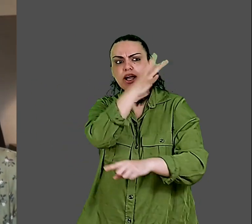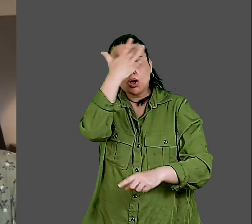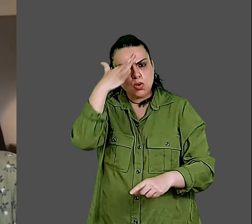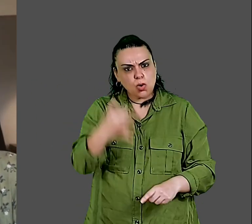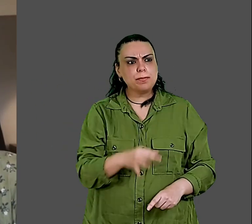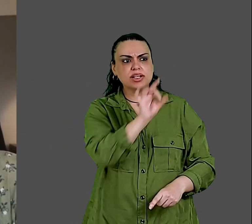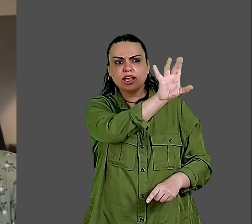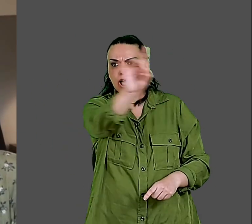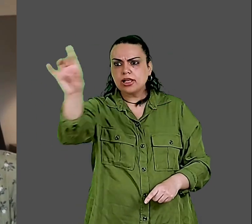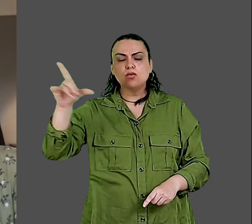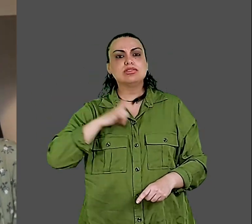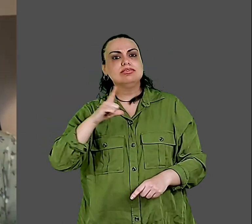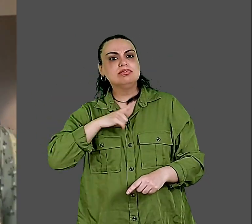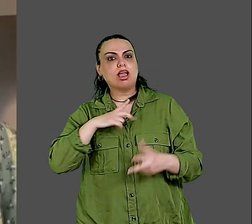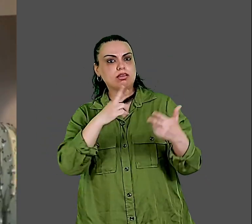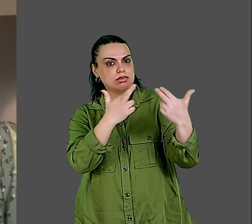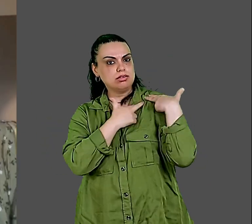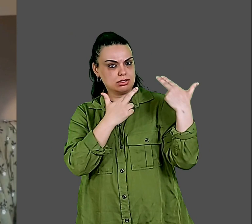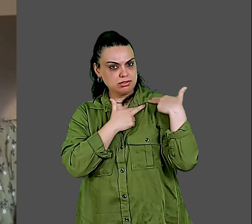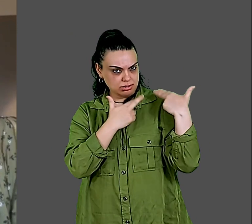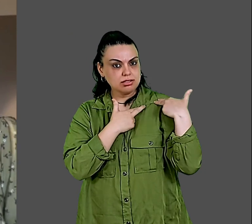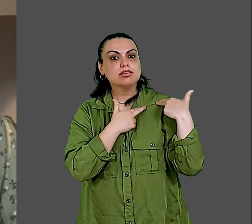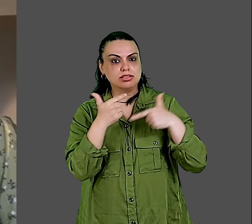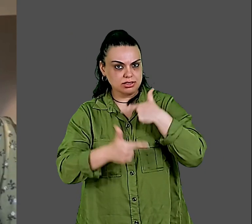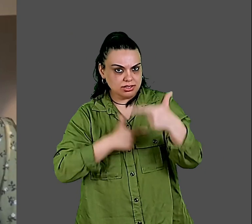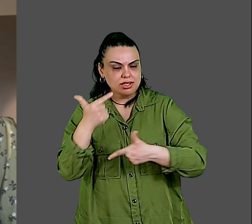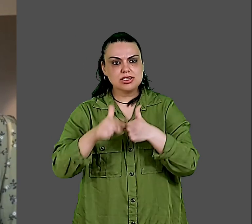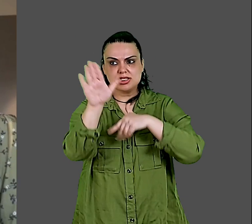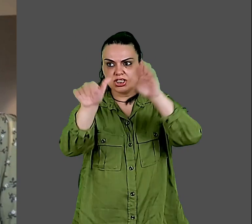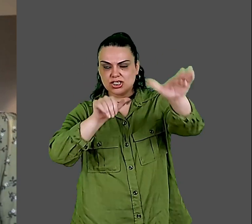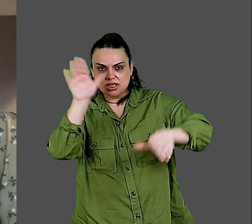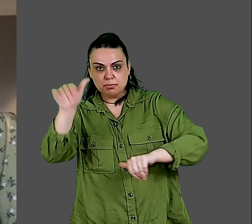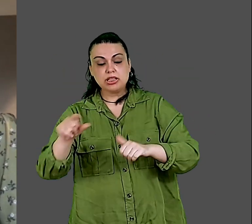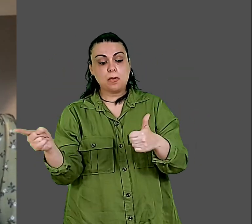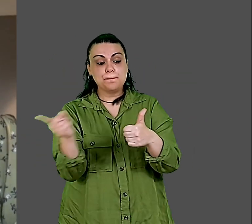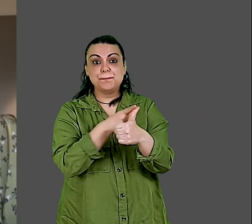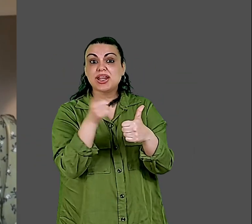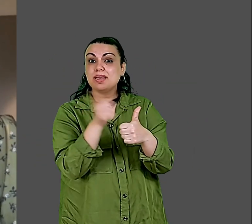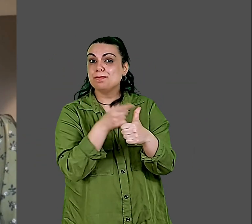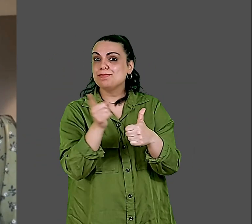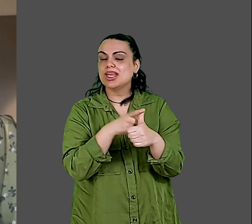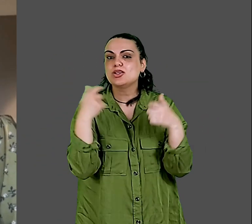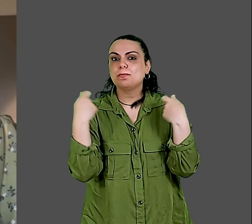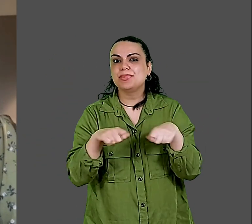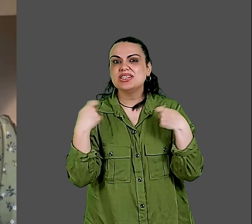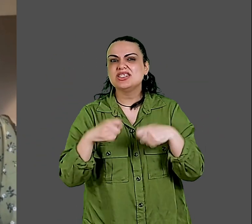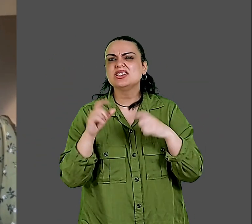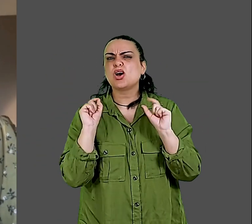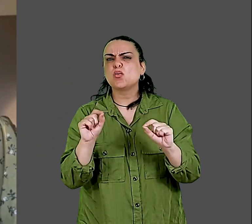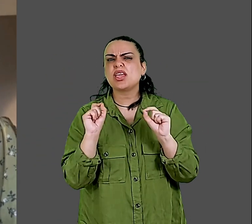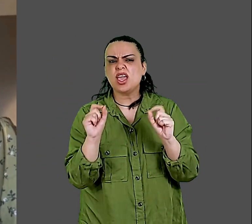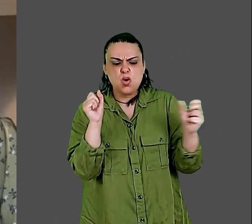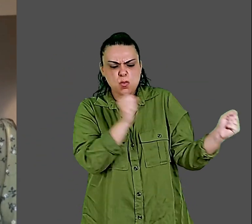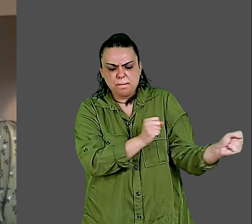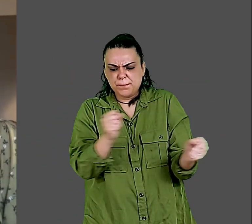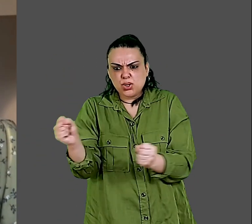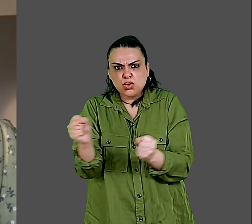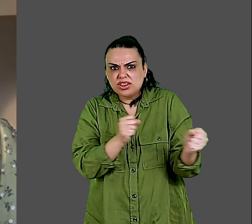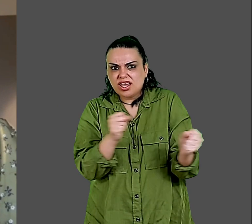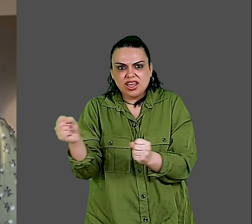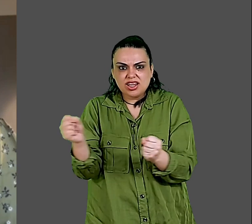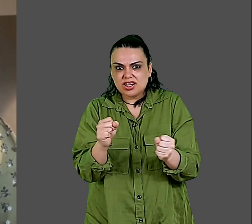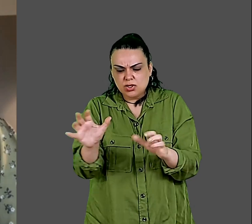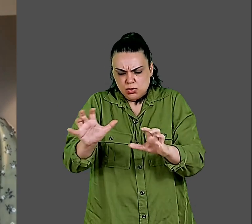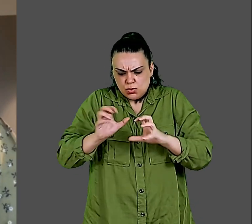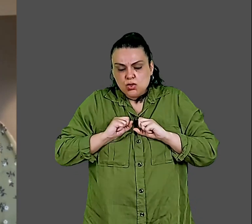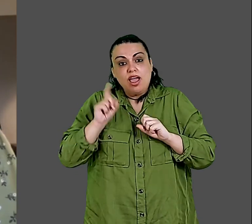uma delas tem na vida delas. Então, o primeiro que precisa ter de forma evidente o poder de Deus na vida é você.